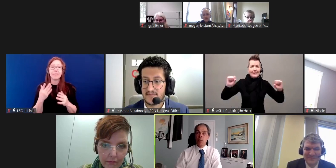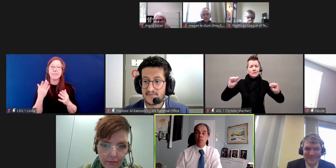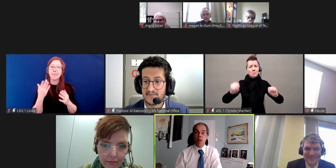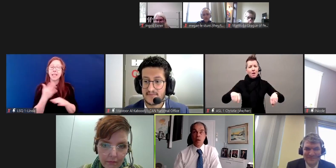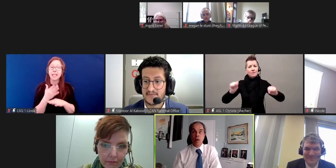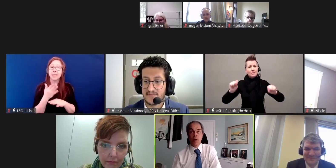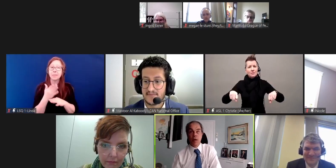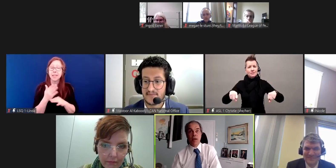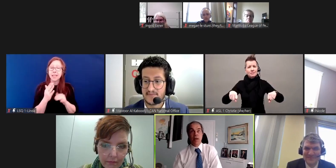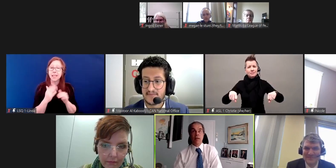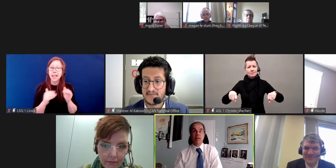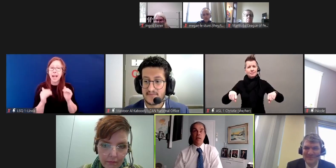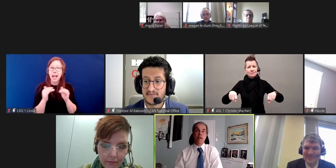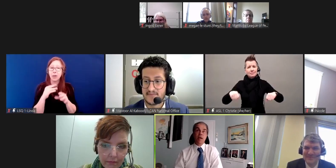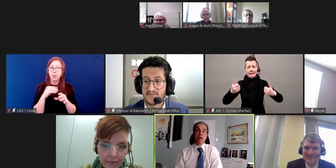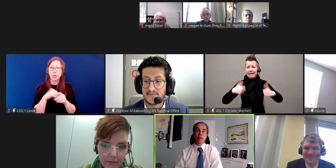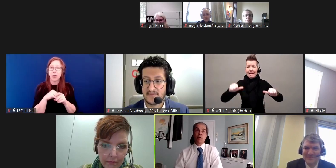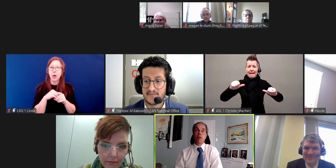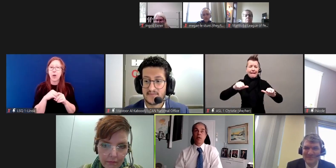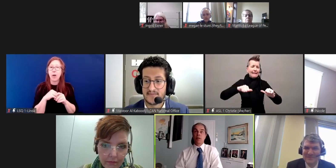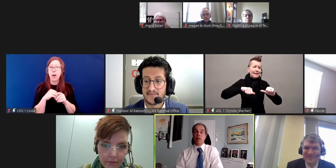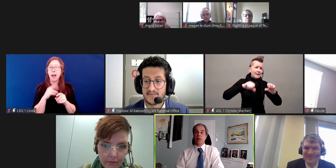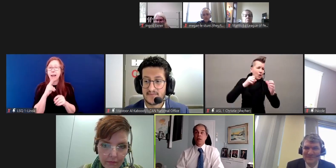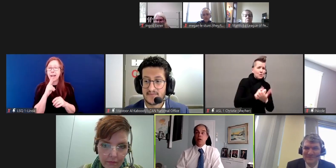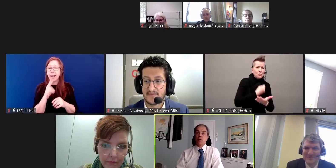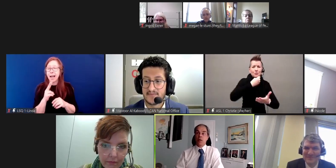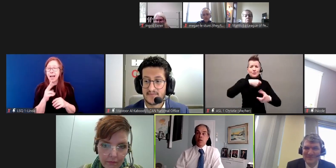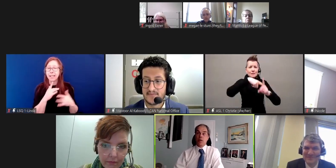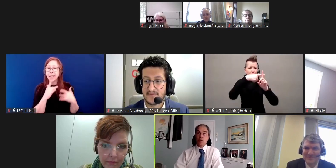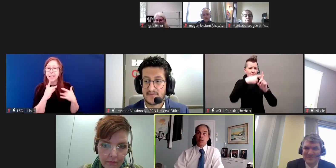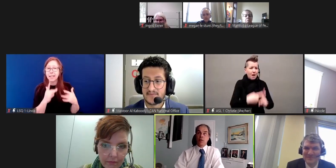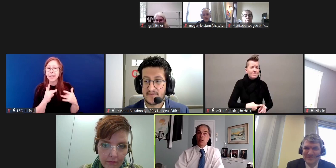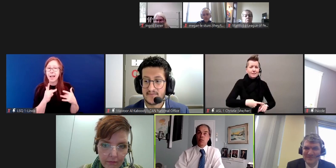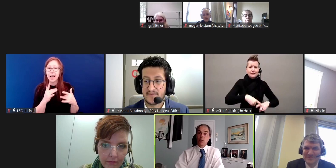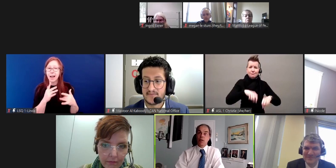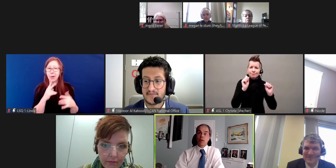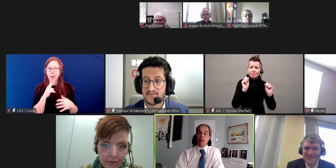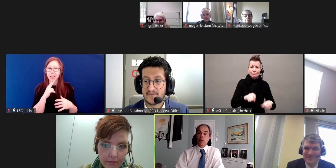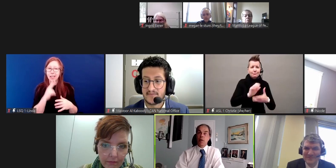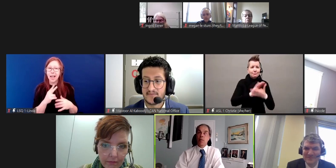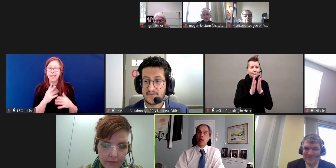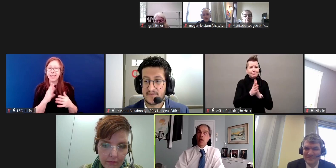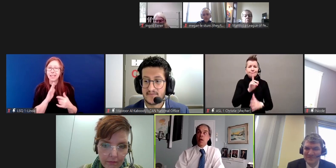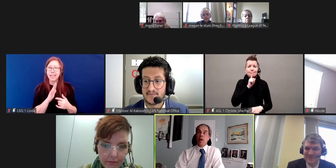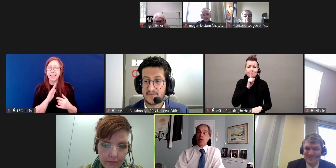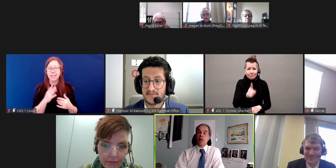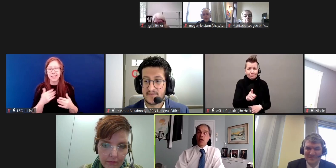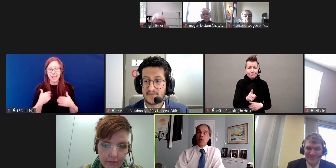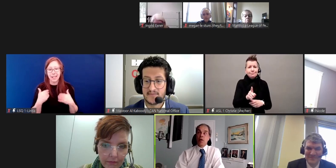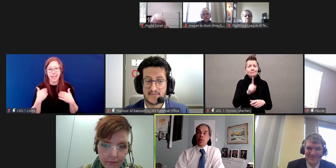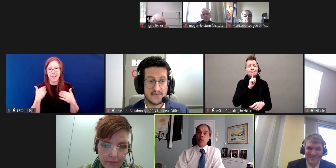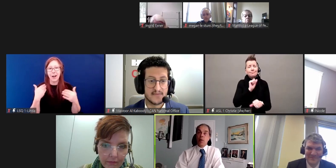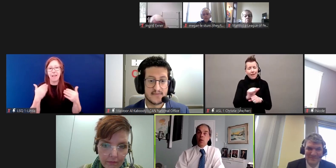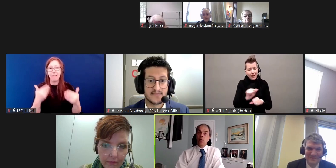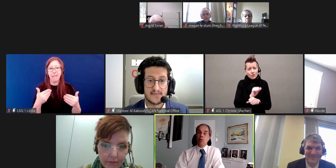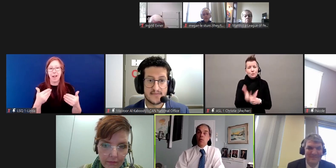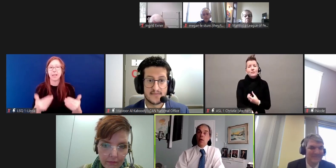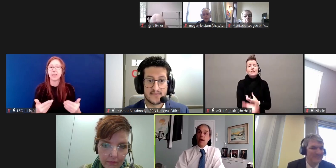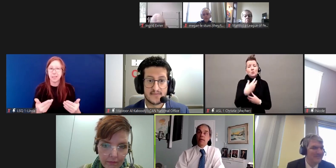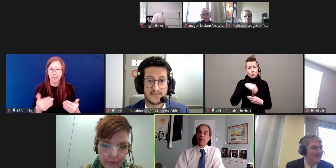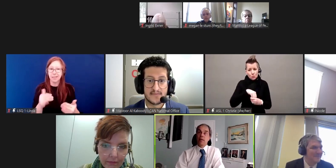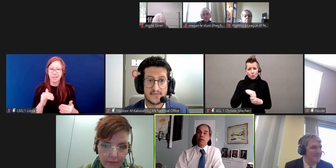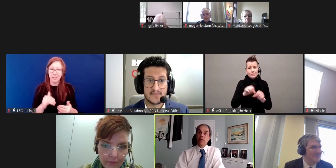l'inclusion réelle, sincère, authentique, et que ça nous amène quelque part. I want to thank all the people